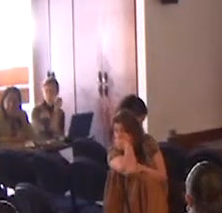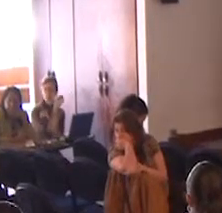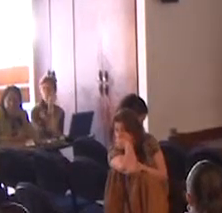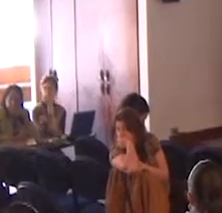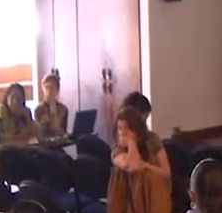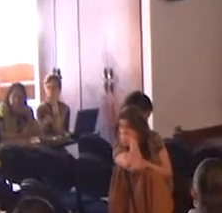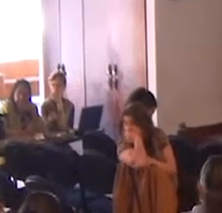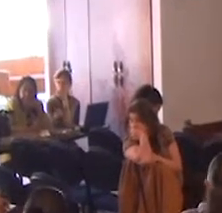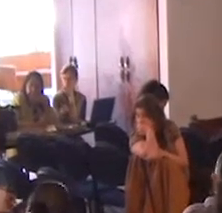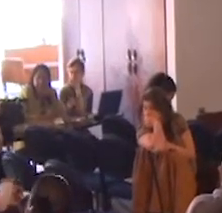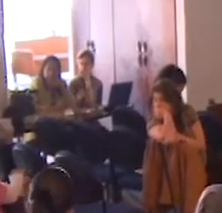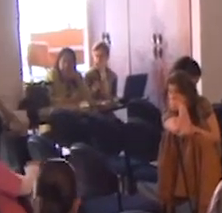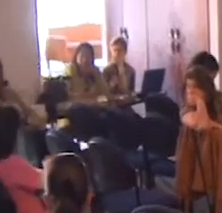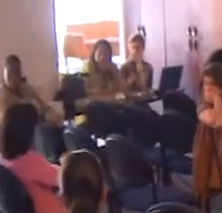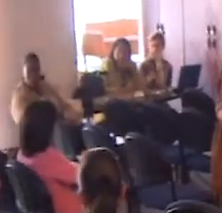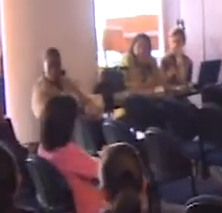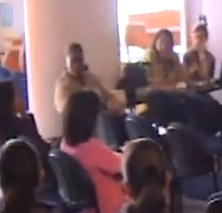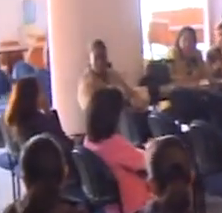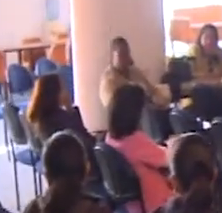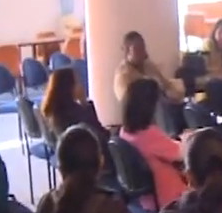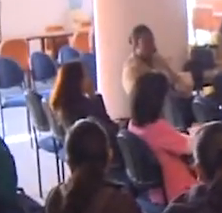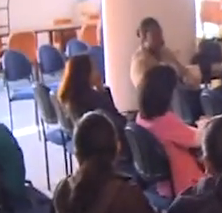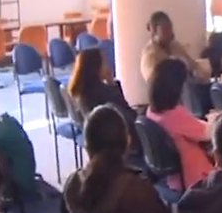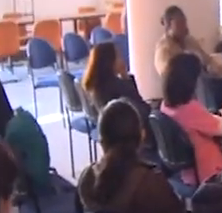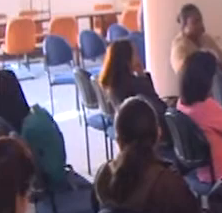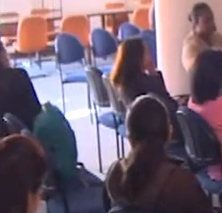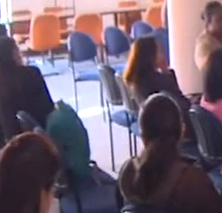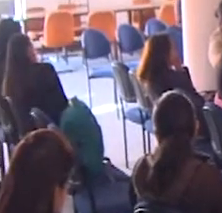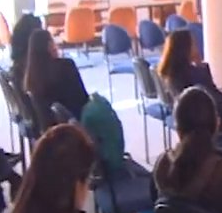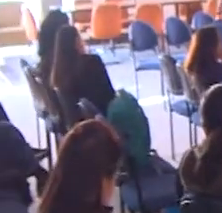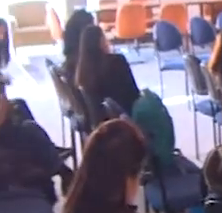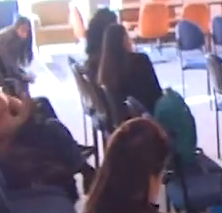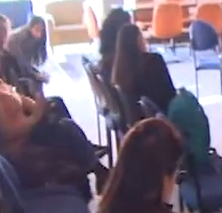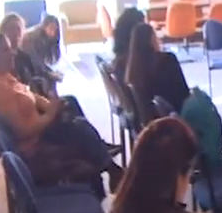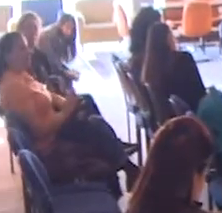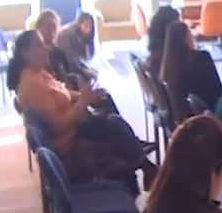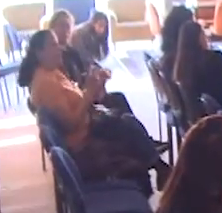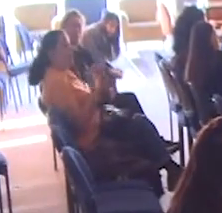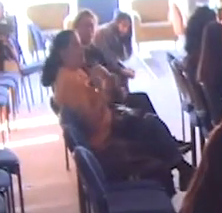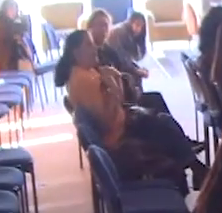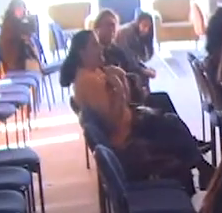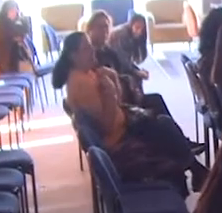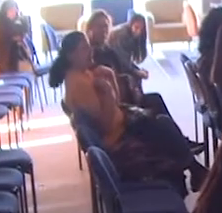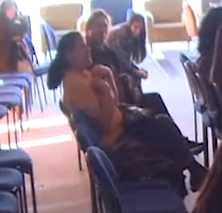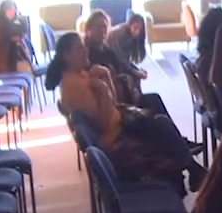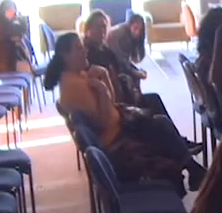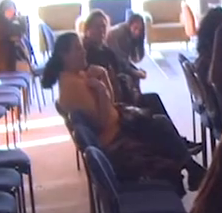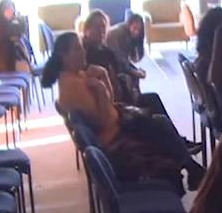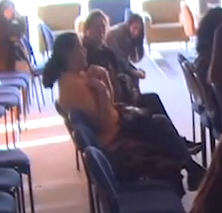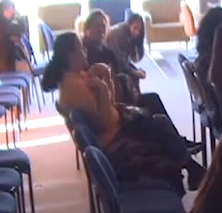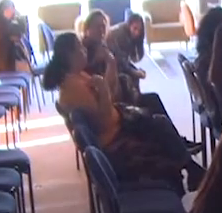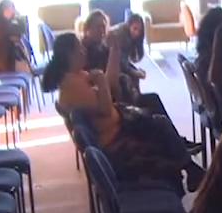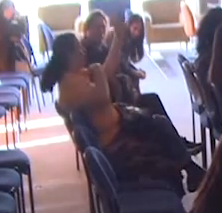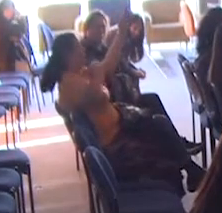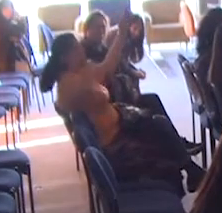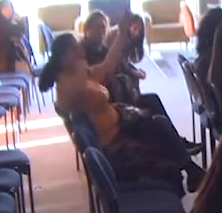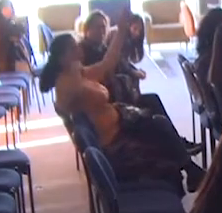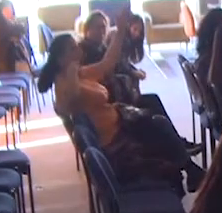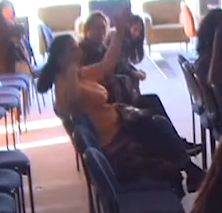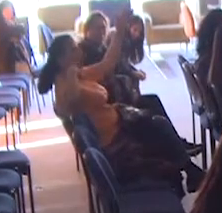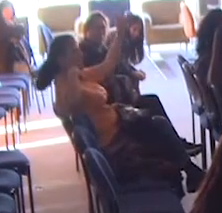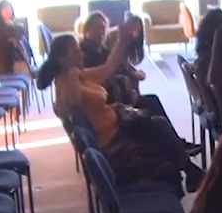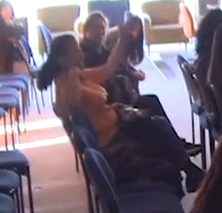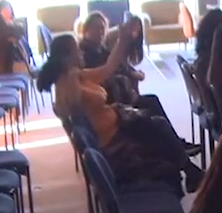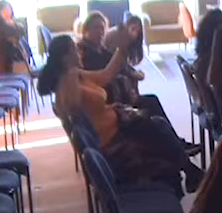es fortalecer mi conocimiento en esto y me voy hacia la especialización. Sí, pero es que por lo menos en la experiencia que yo